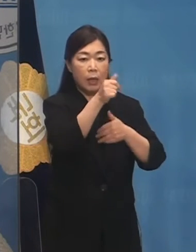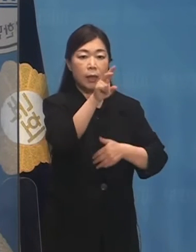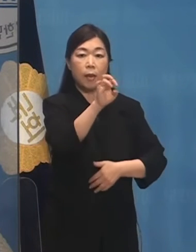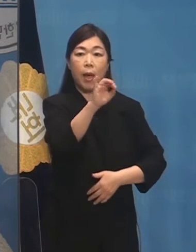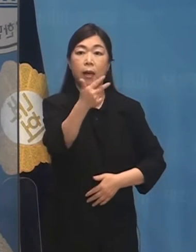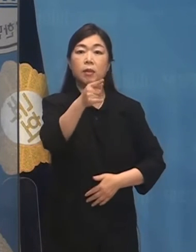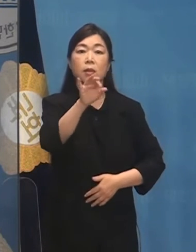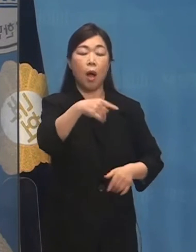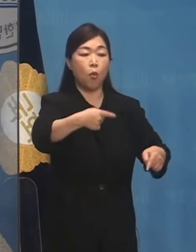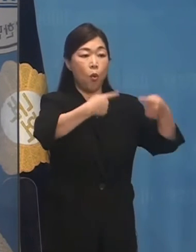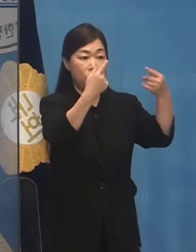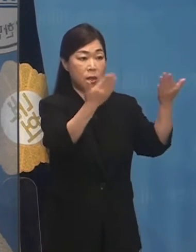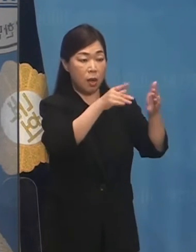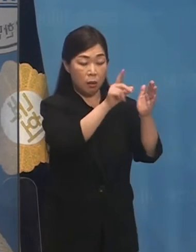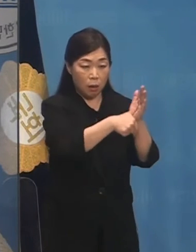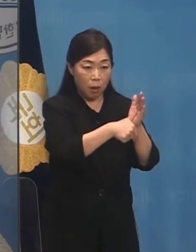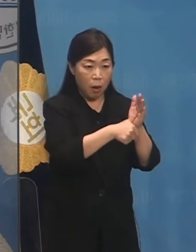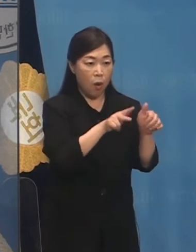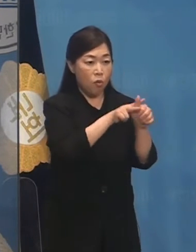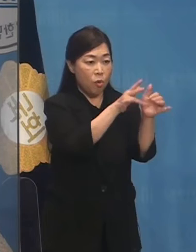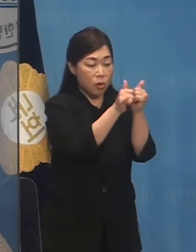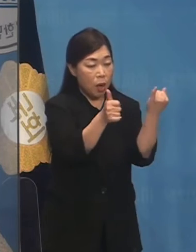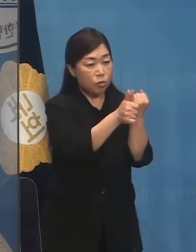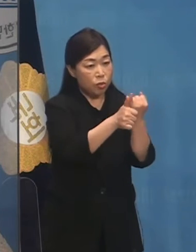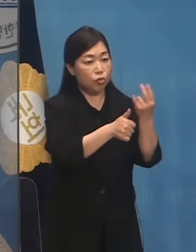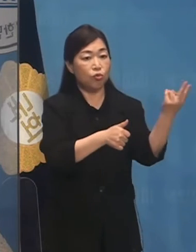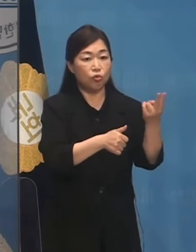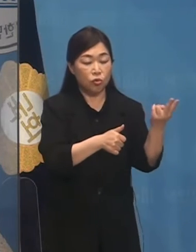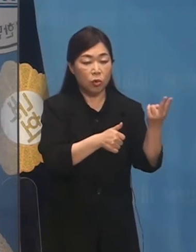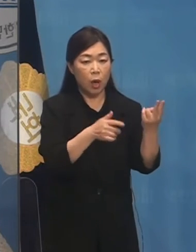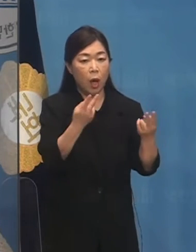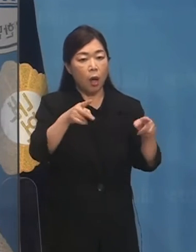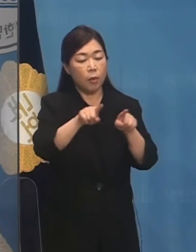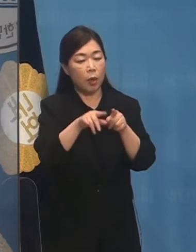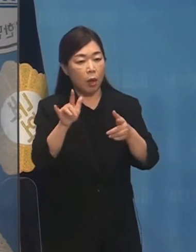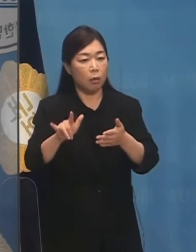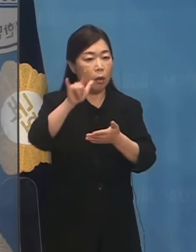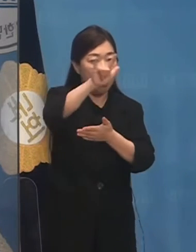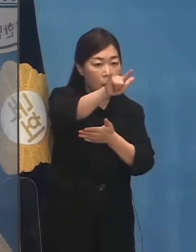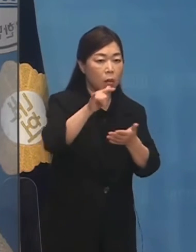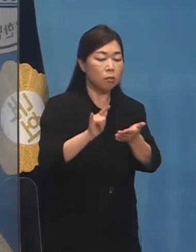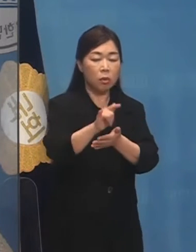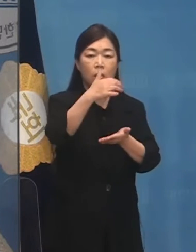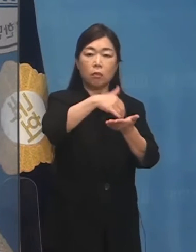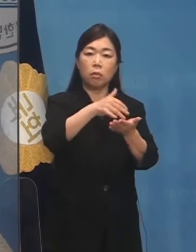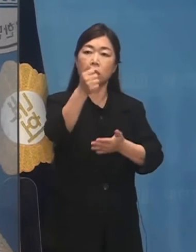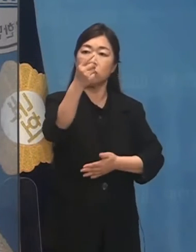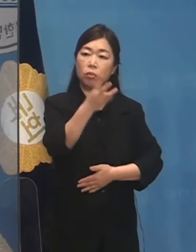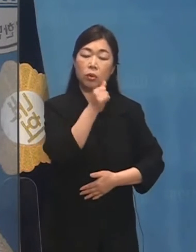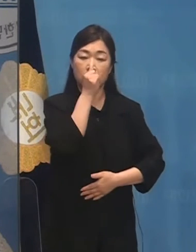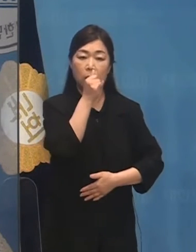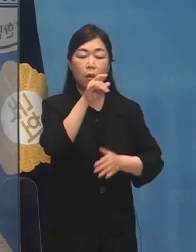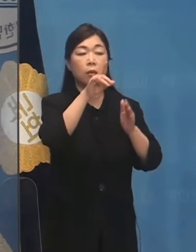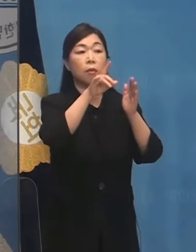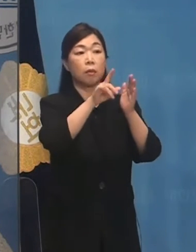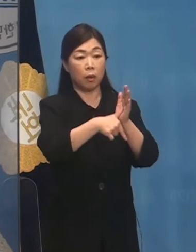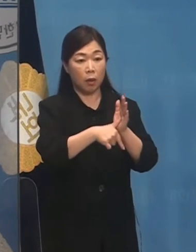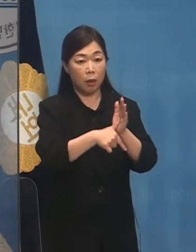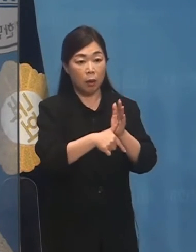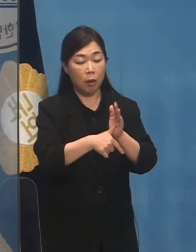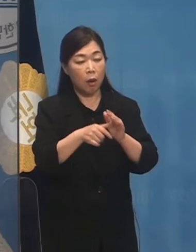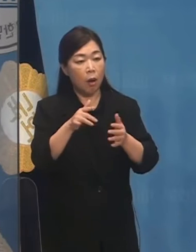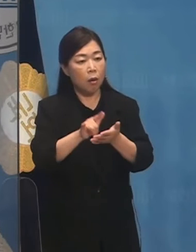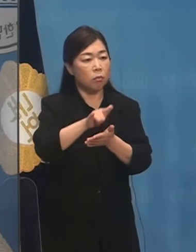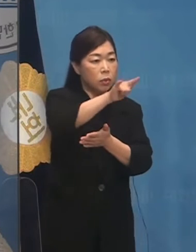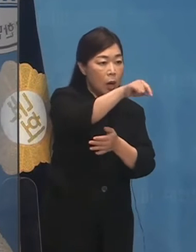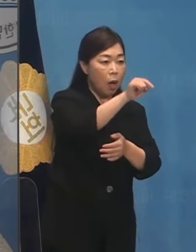김현장 고문 시절에 후보자하고 배우자가 동반한 해외 방문이 여러 번 있습니다. 그래서 나가서